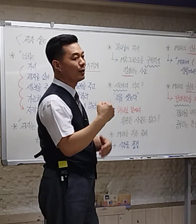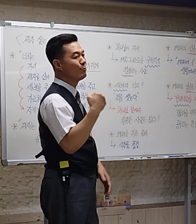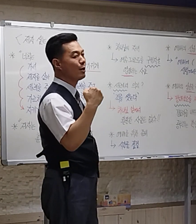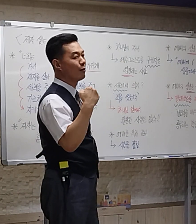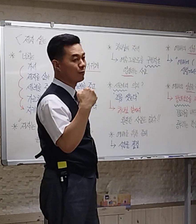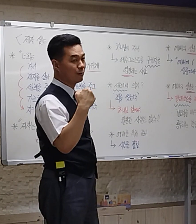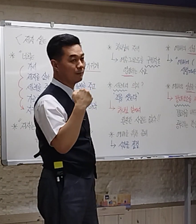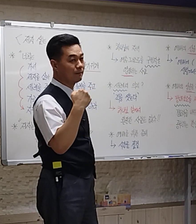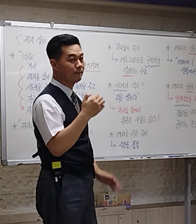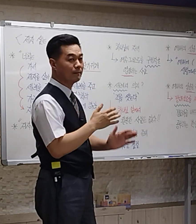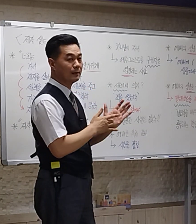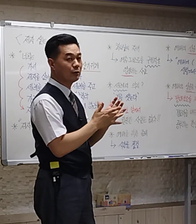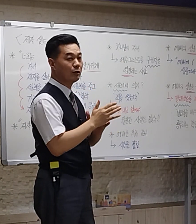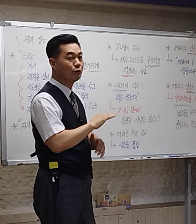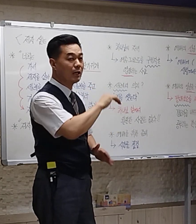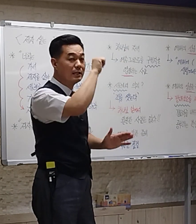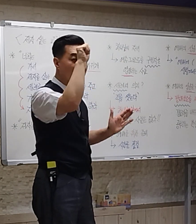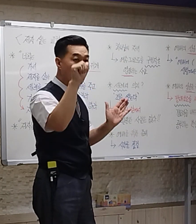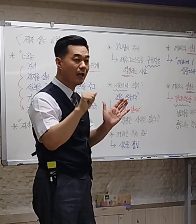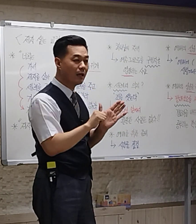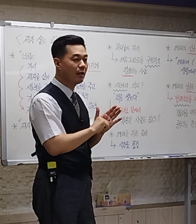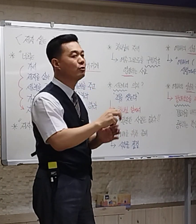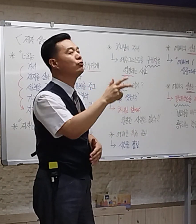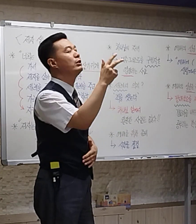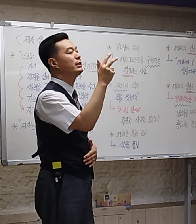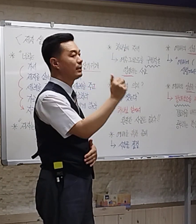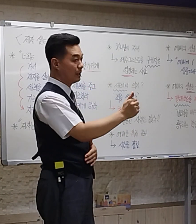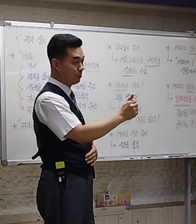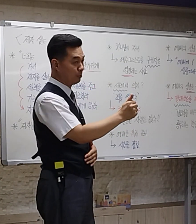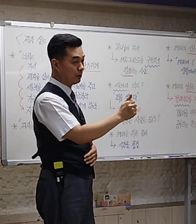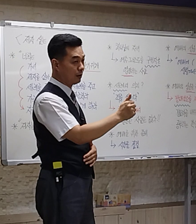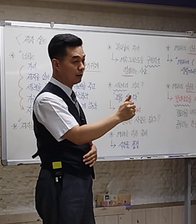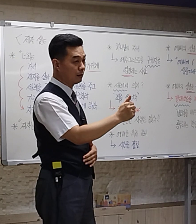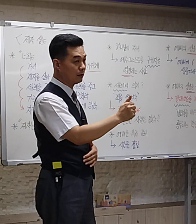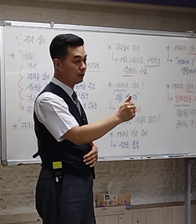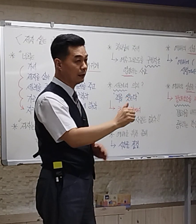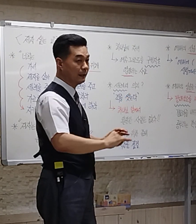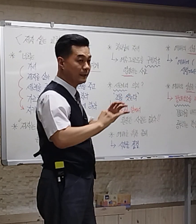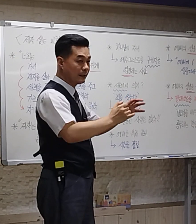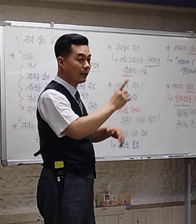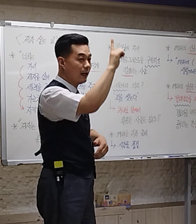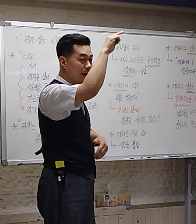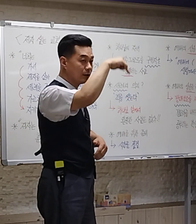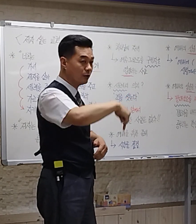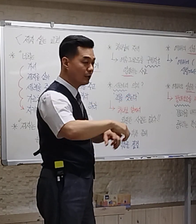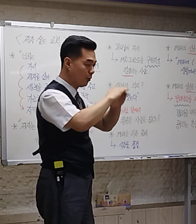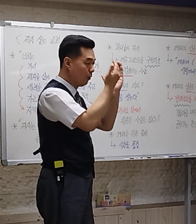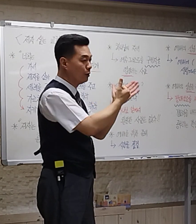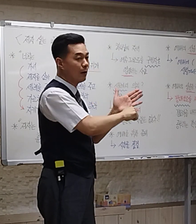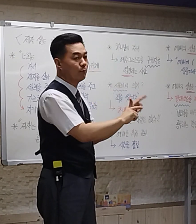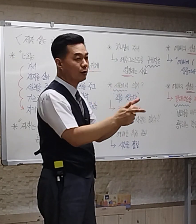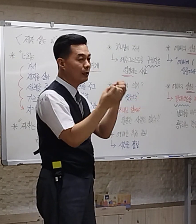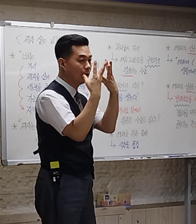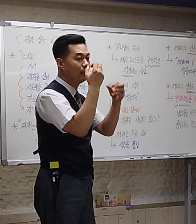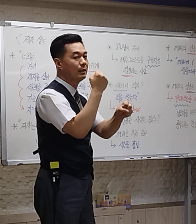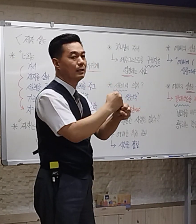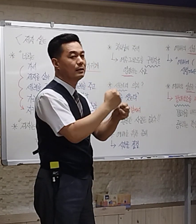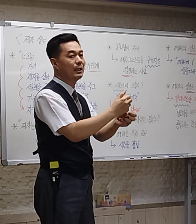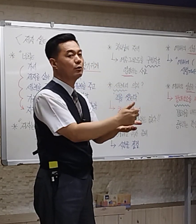힘이 예수님 우리 인생의 주인이시기 때문입니다. 이 세상에 천지 모든 만물을